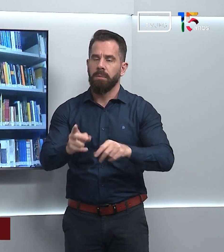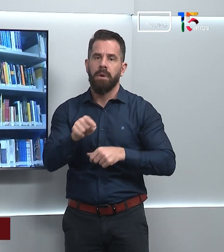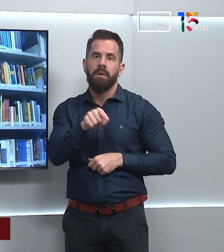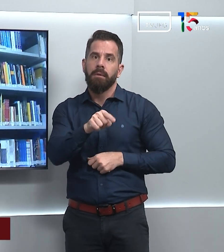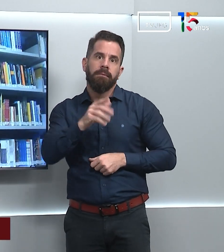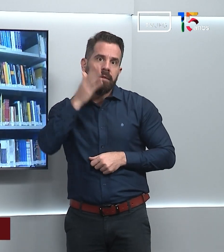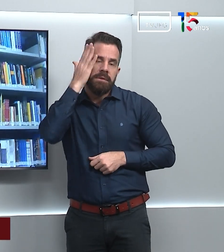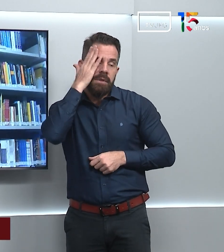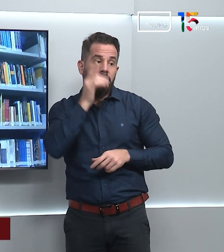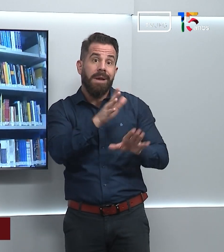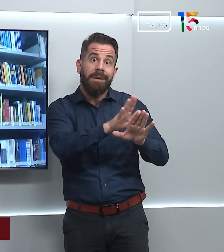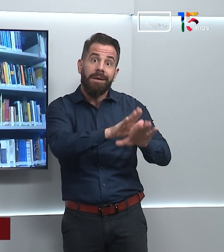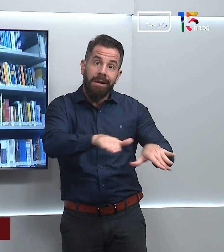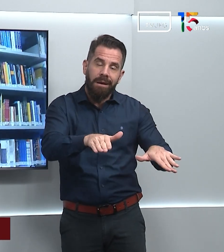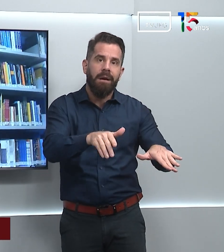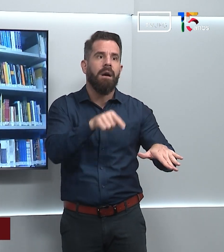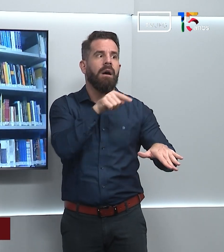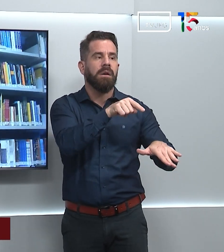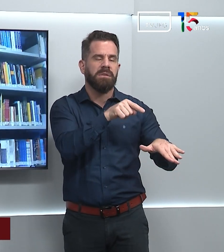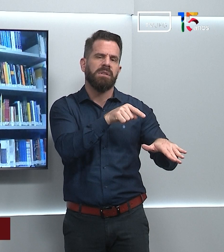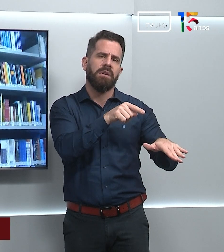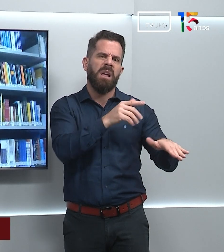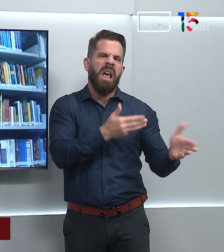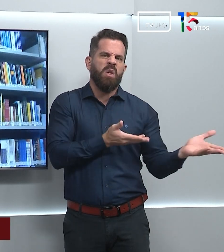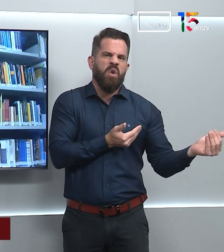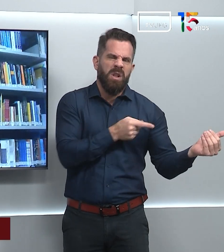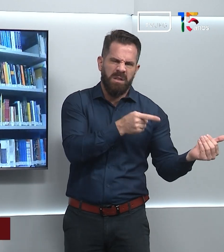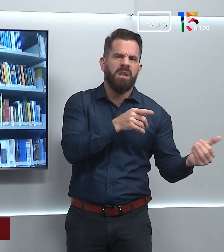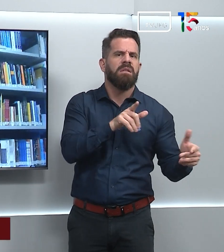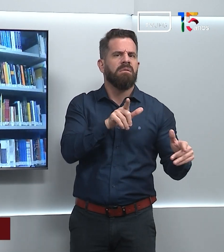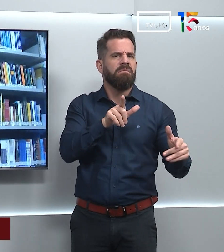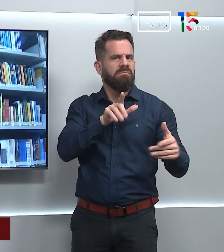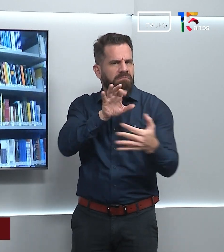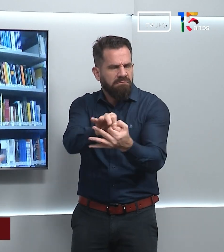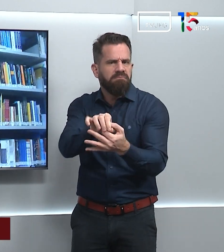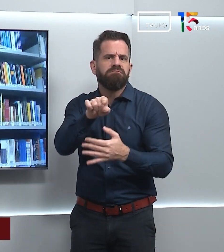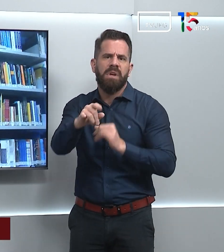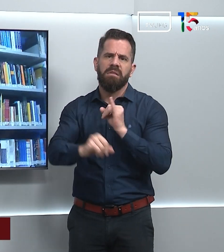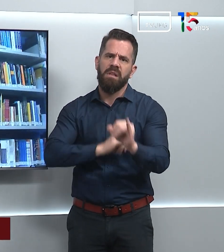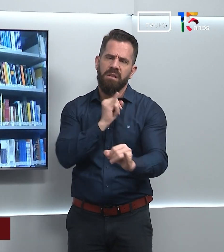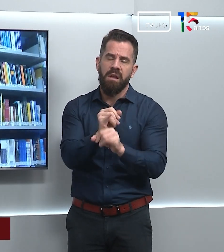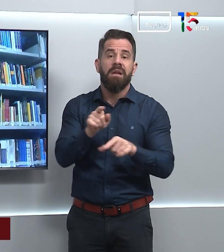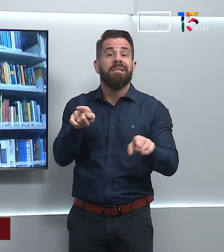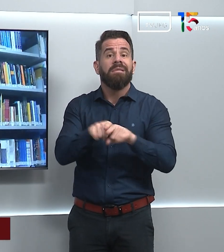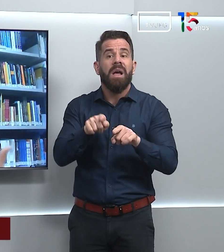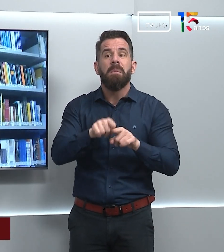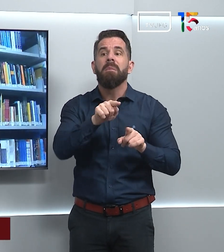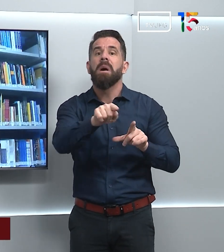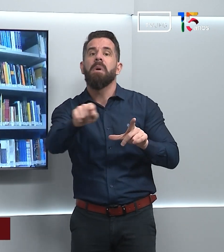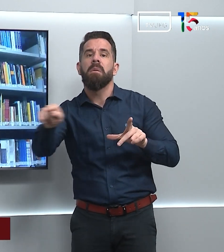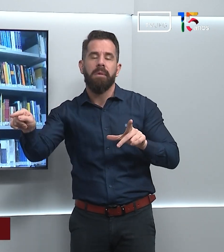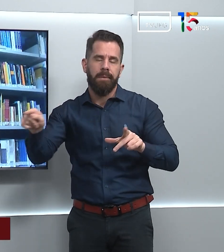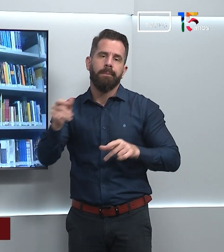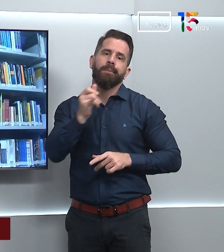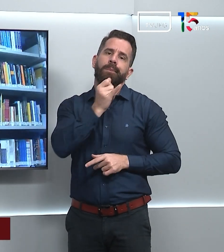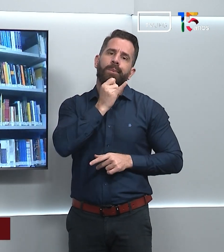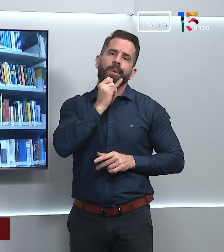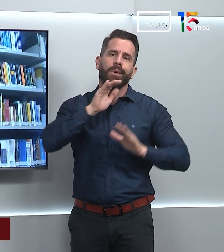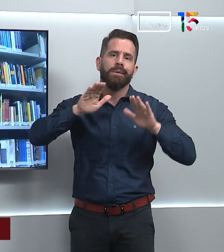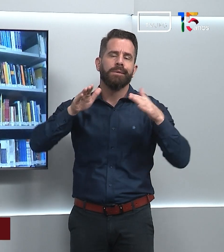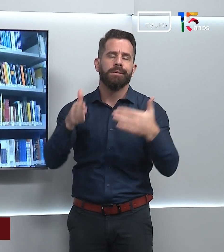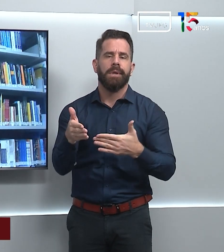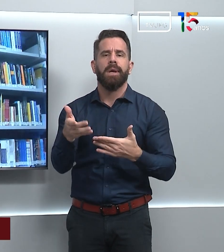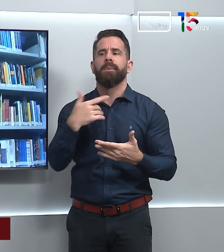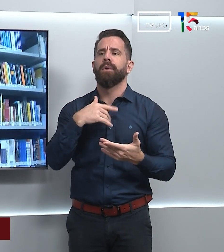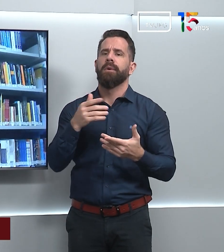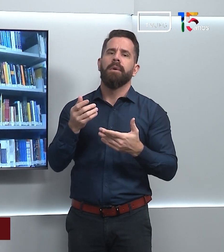na internet, mas também em plataformas específicas, nas quais elas podem aproveitar uma série de oportunidades, compartilhamento de vídeos, contatos com